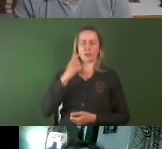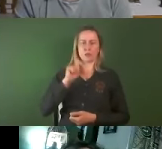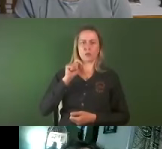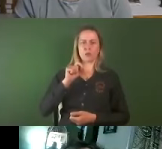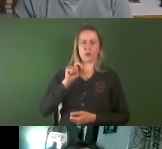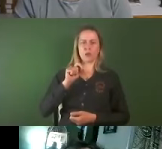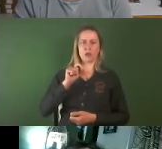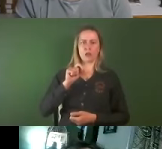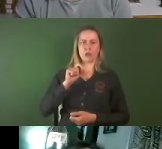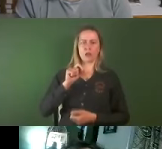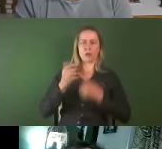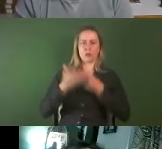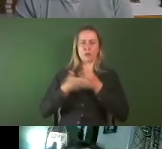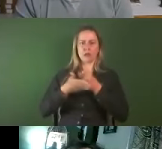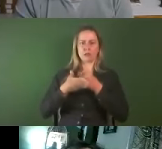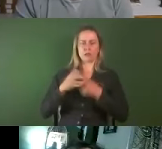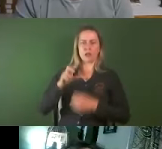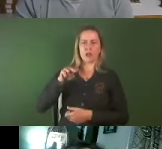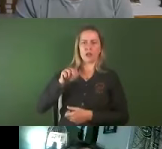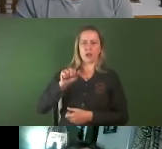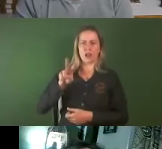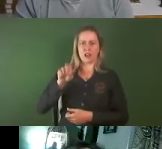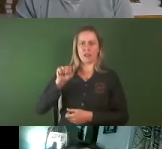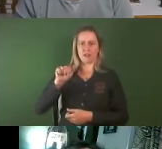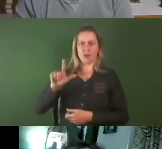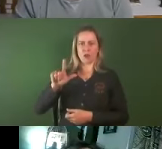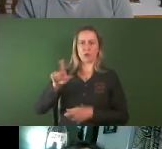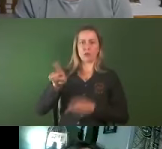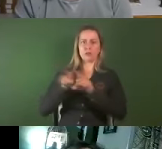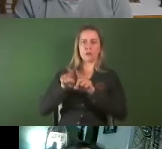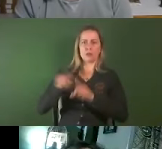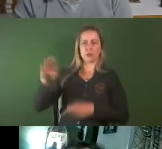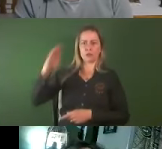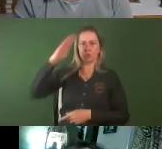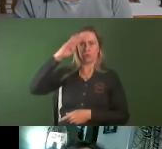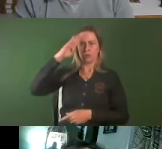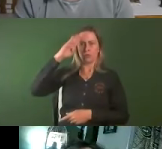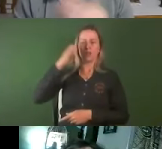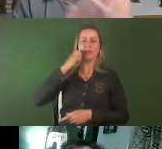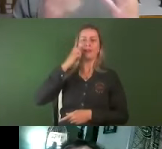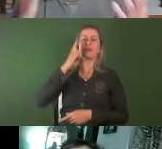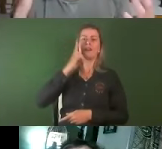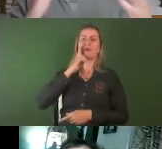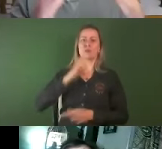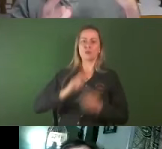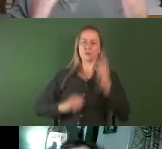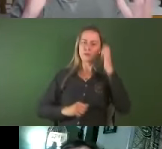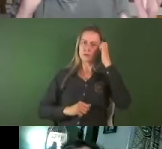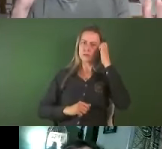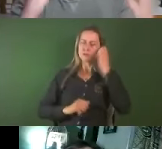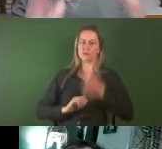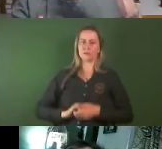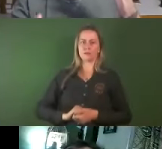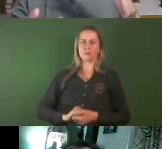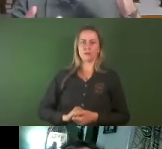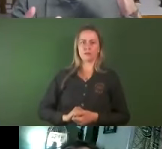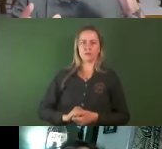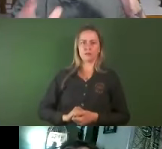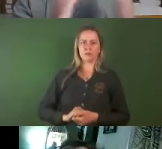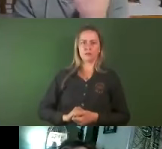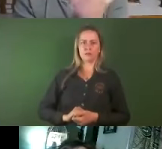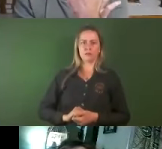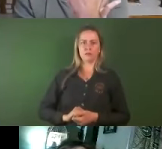predominantemente base naval com soldado negro. Então, tem um encontro